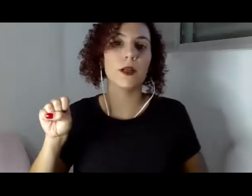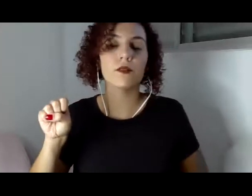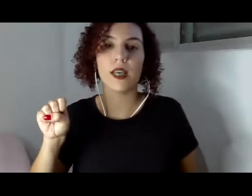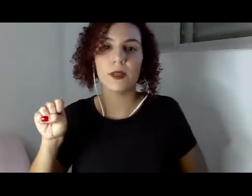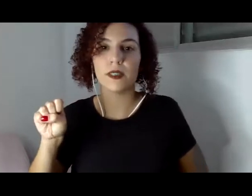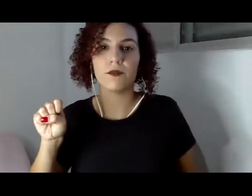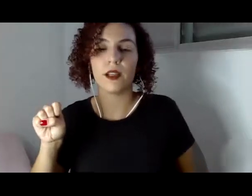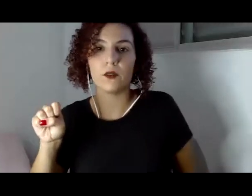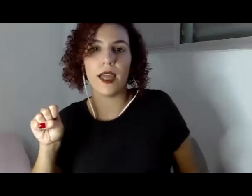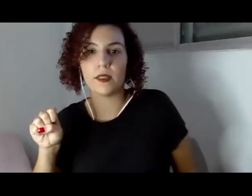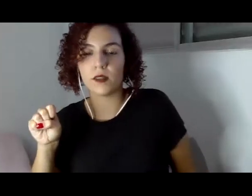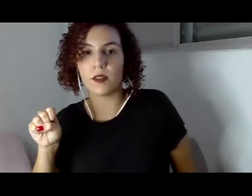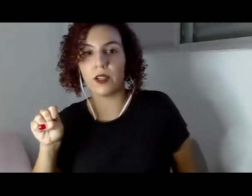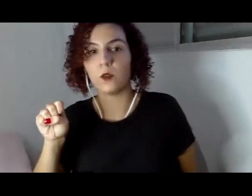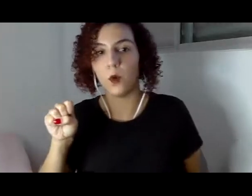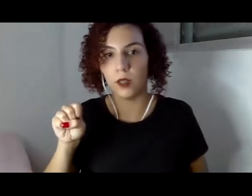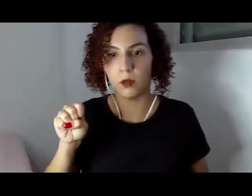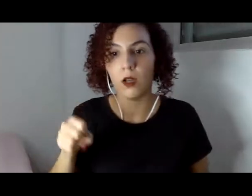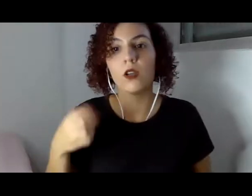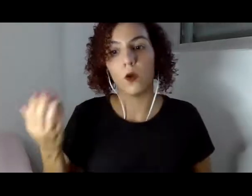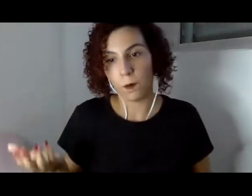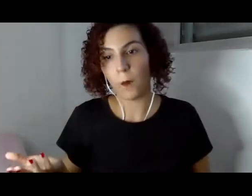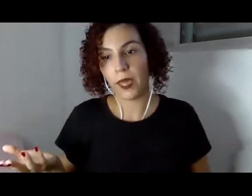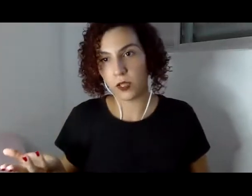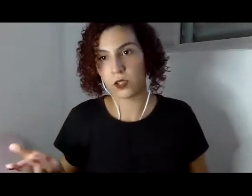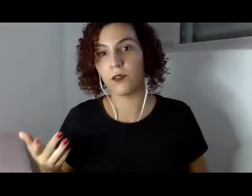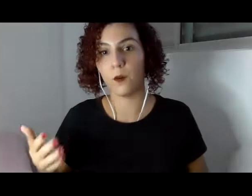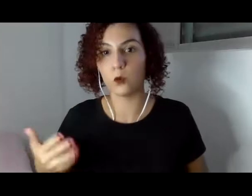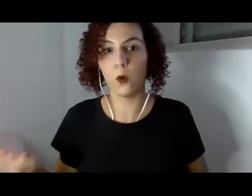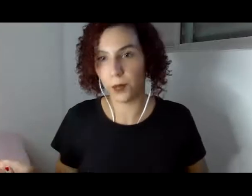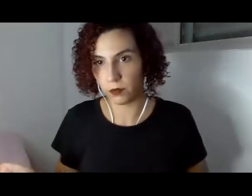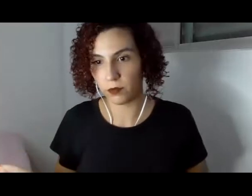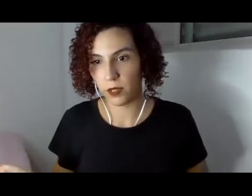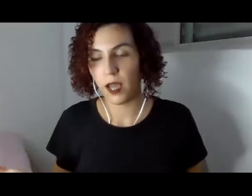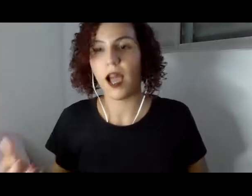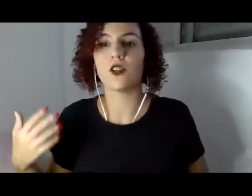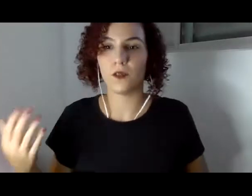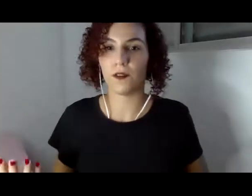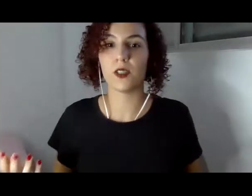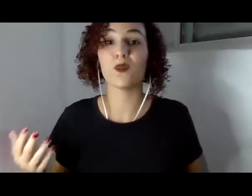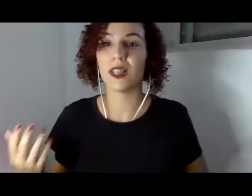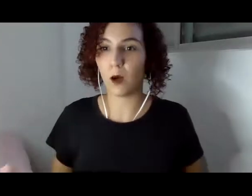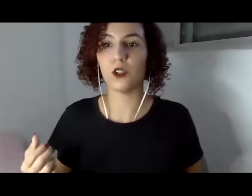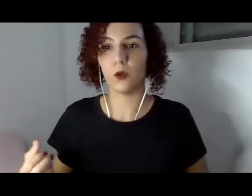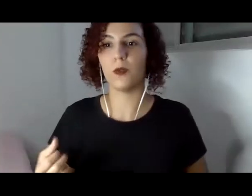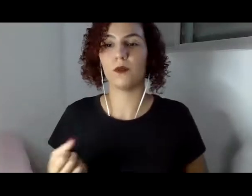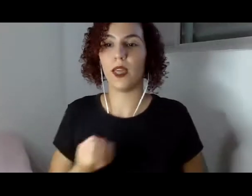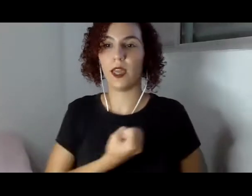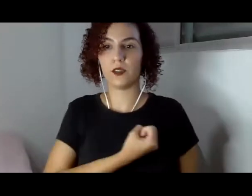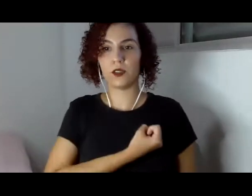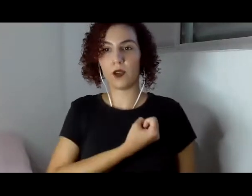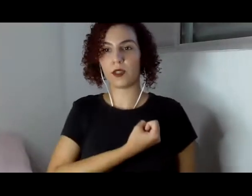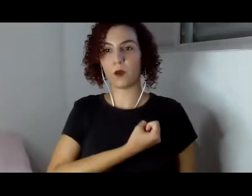Mas como é que eu vou saber se está falando S ou se está falando 8? Normalmente, se for um número, a gente vai fazer o sinal de